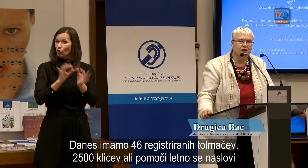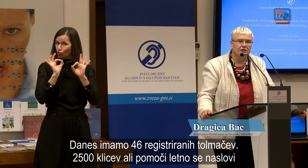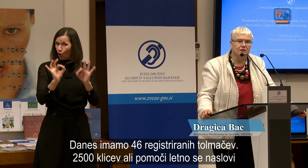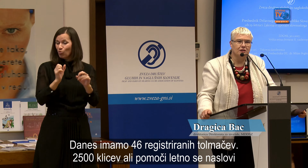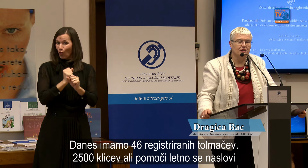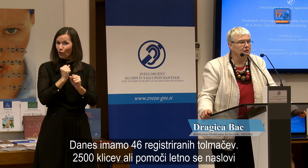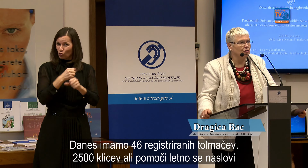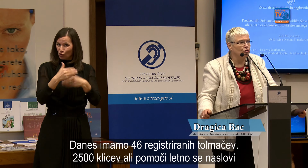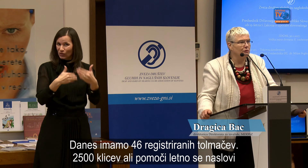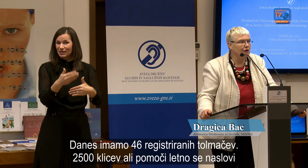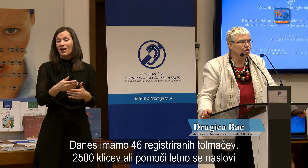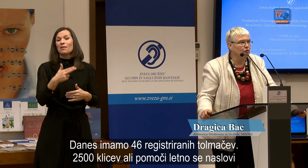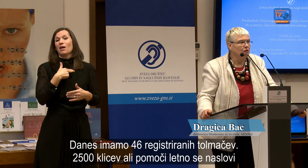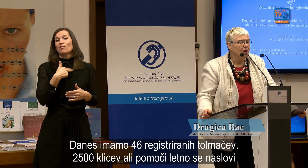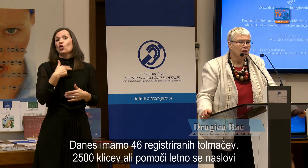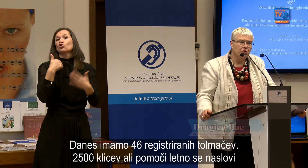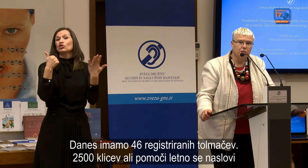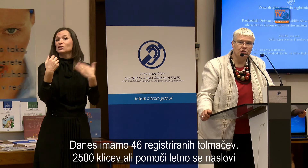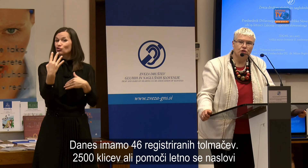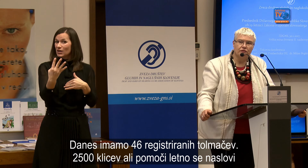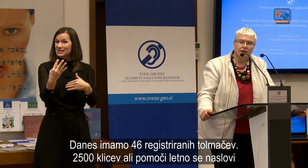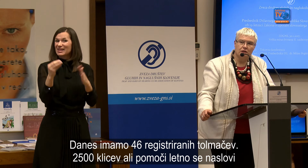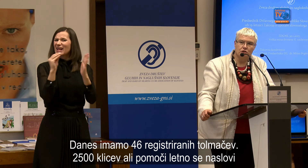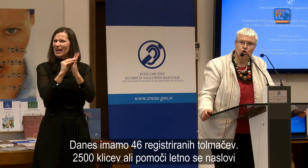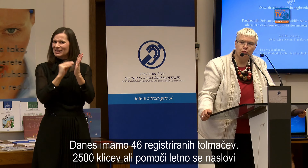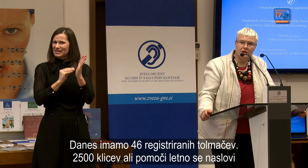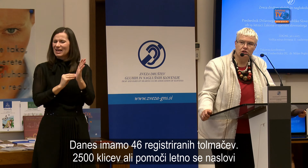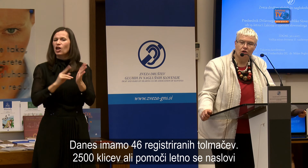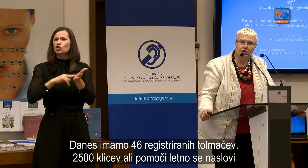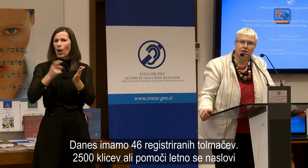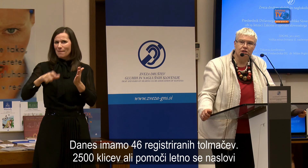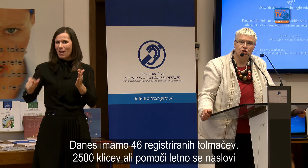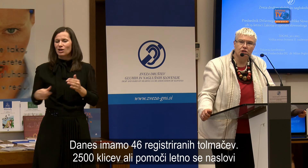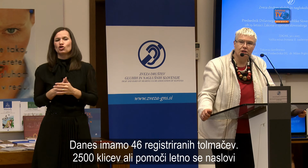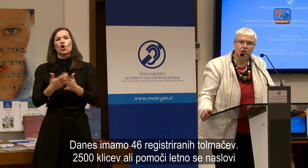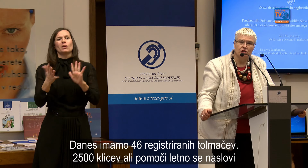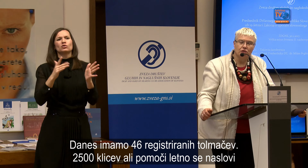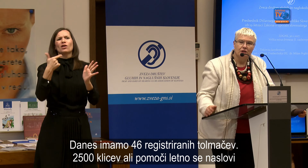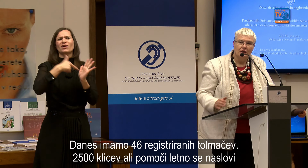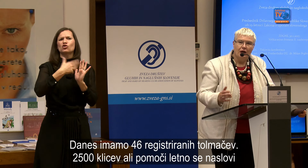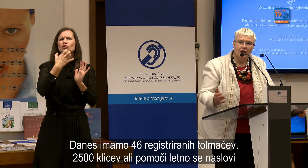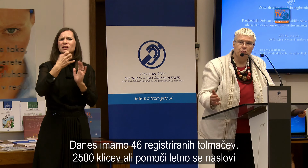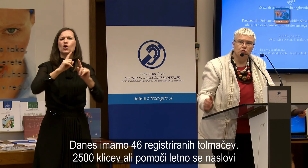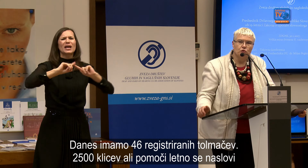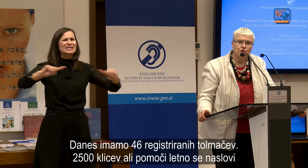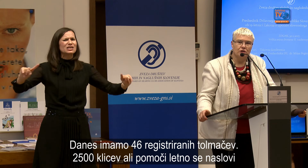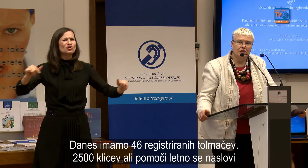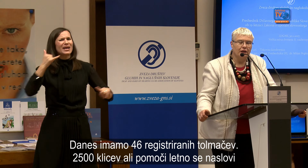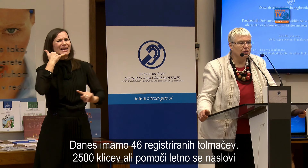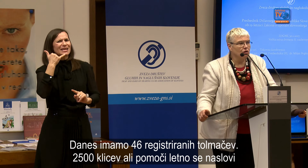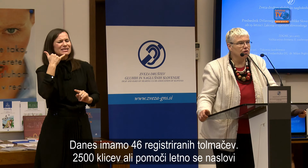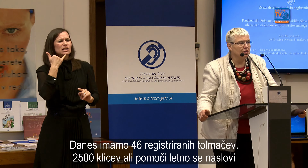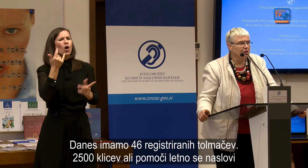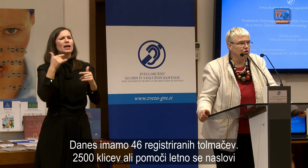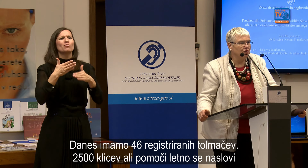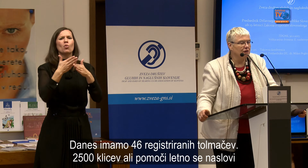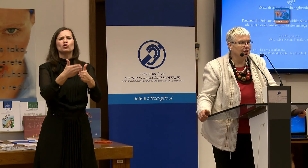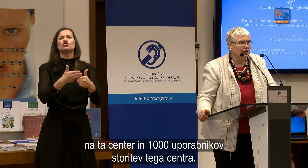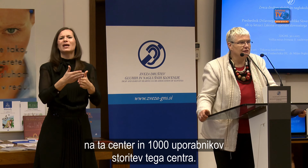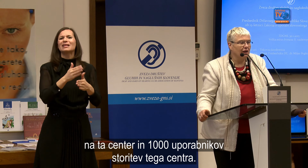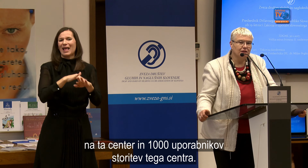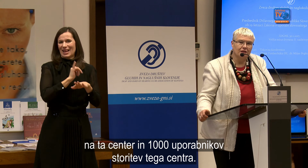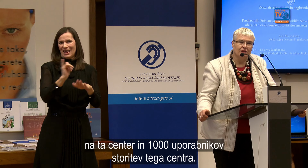46 registriranih tolmačev, približno 2500 različnih klicev ali pomoči letno se